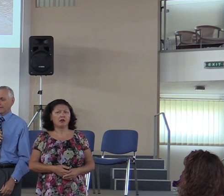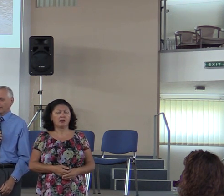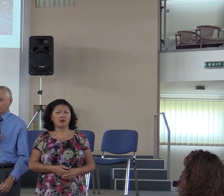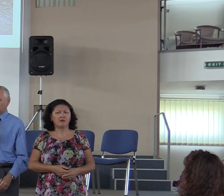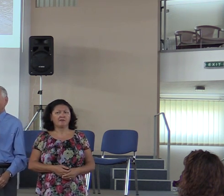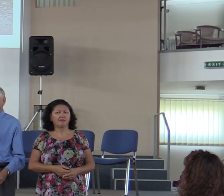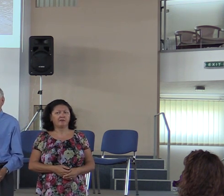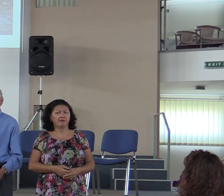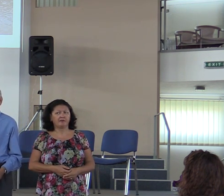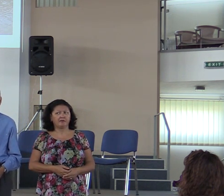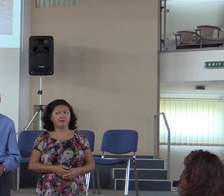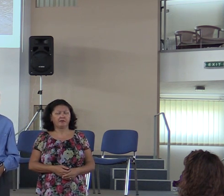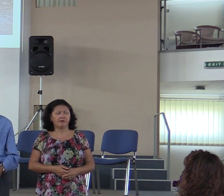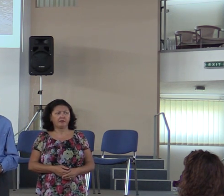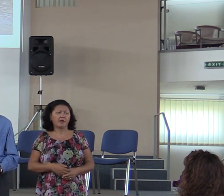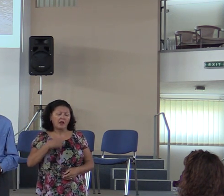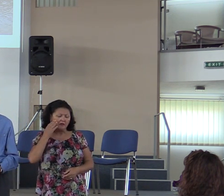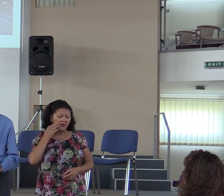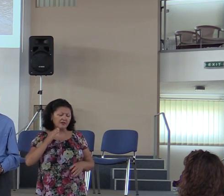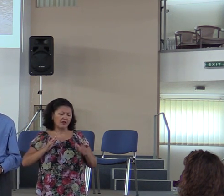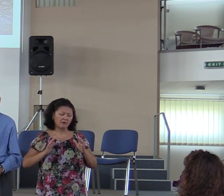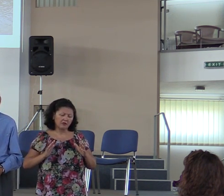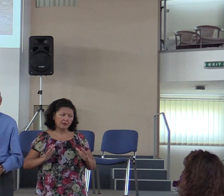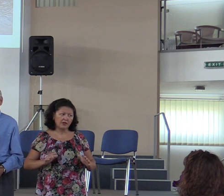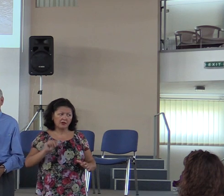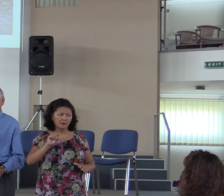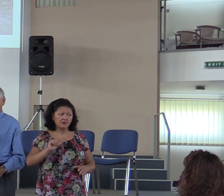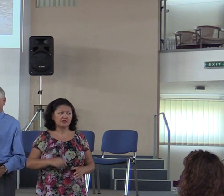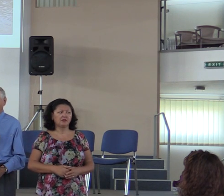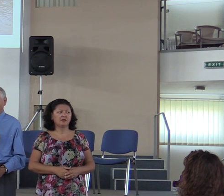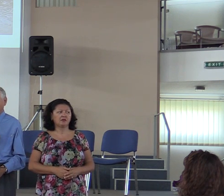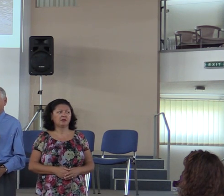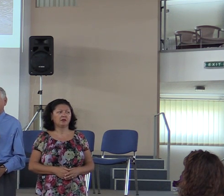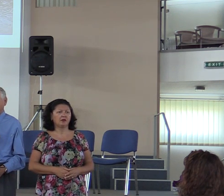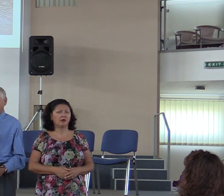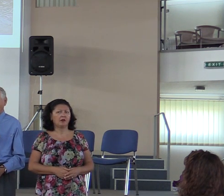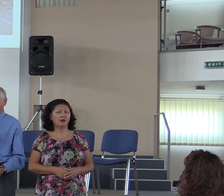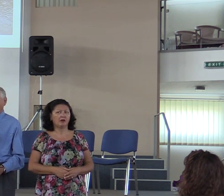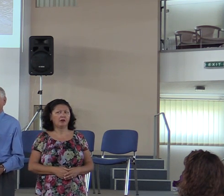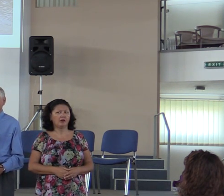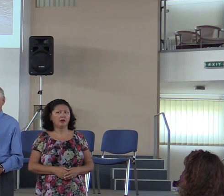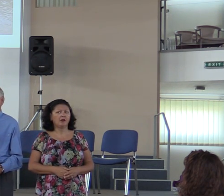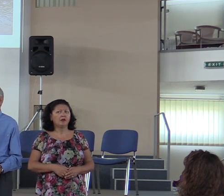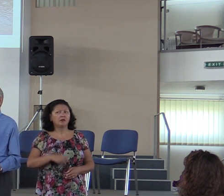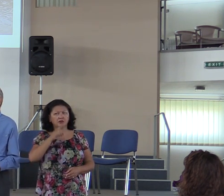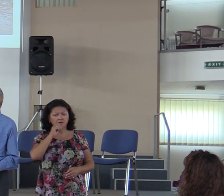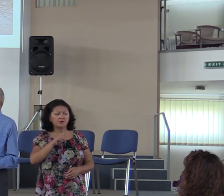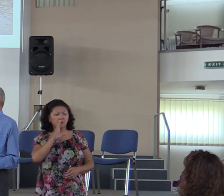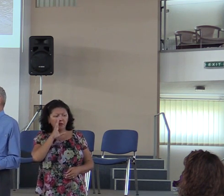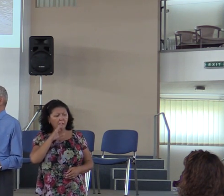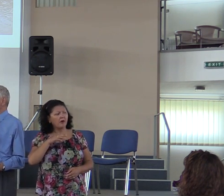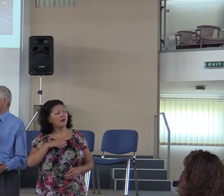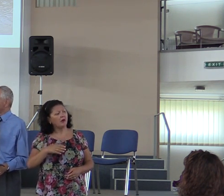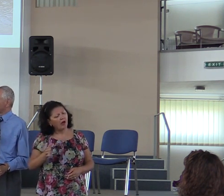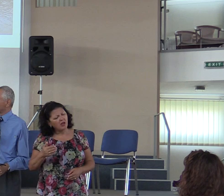longer. Și fetița a mai așteptat puțin. And then she came back and said, Mom, let's run. Și a zis, mamă, hai să